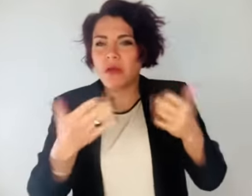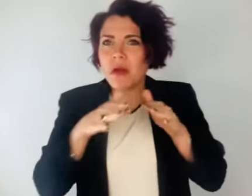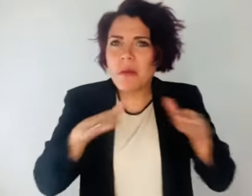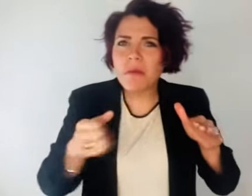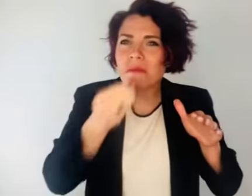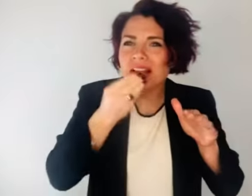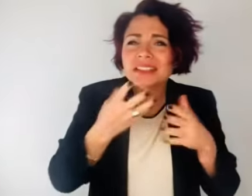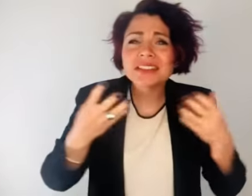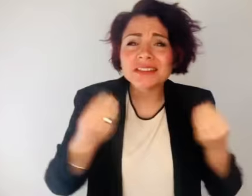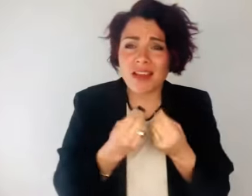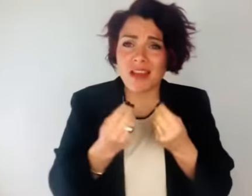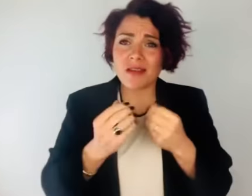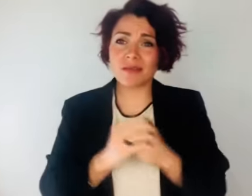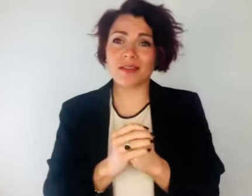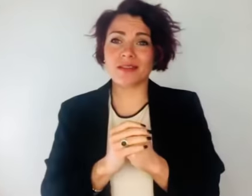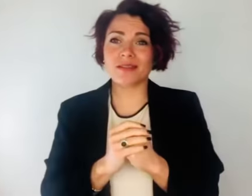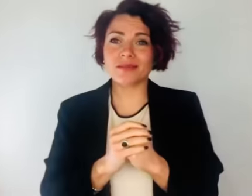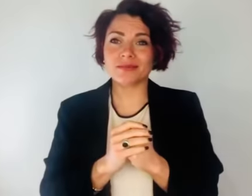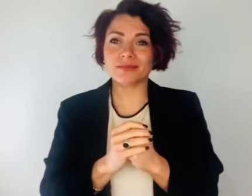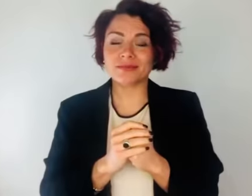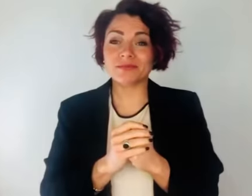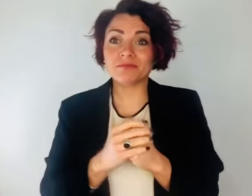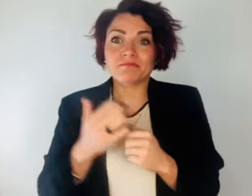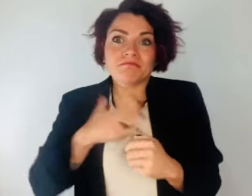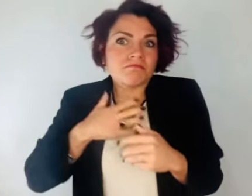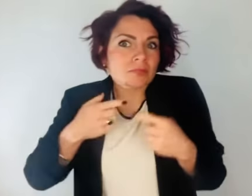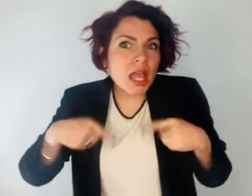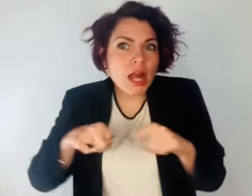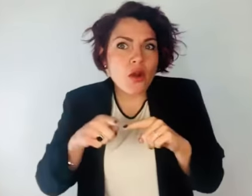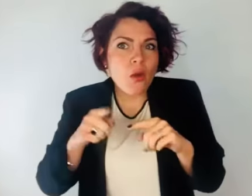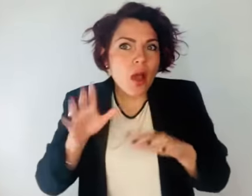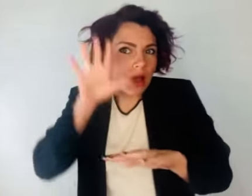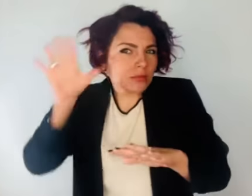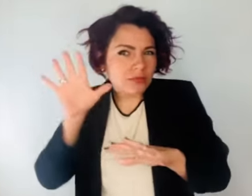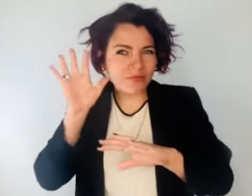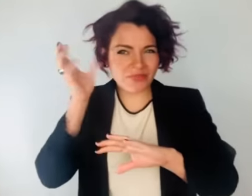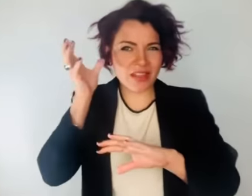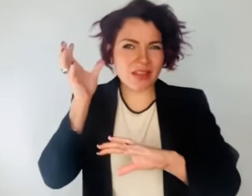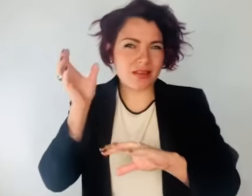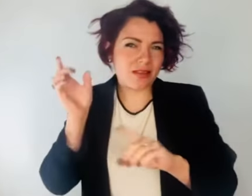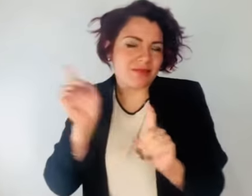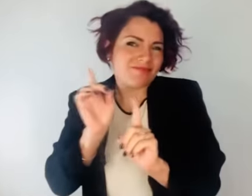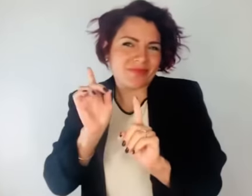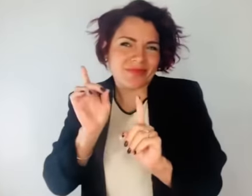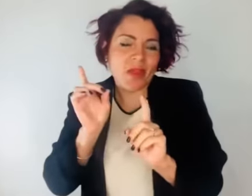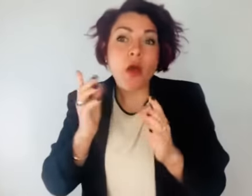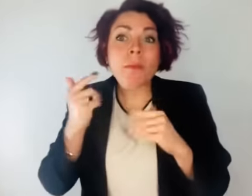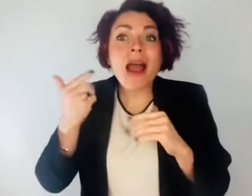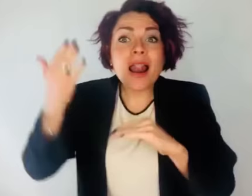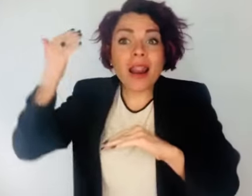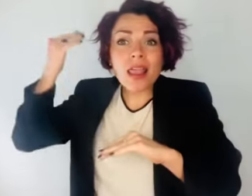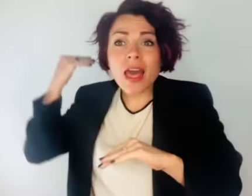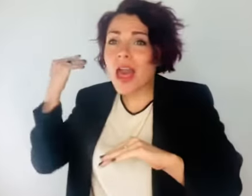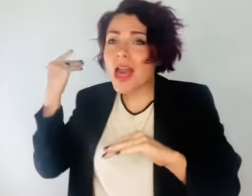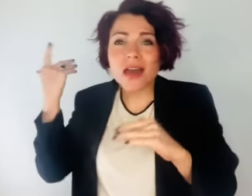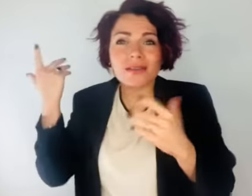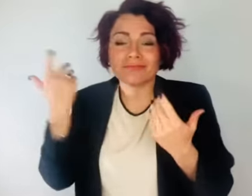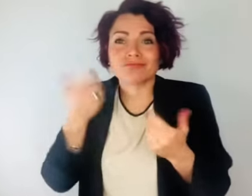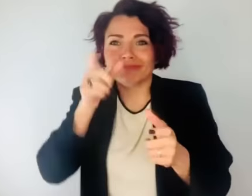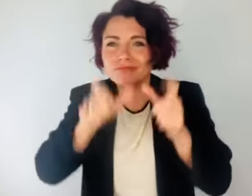casa partecipano a questo banchetto a noi lontano da questa mentalità non fa orrore tutto questo ma era